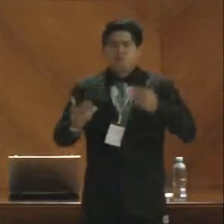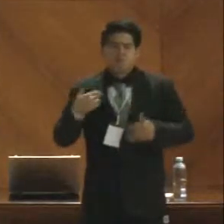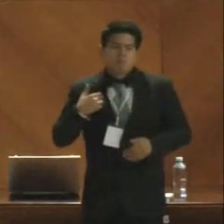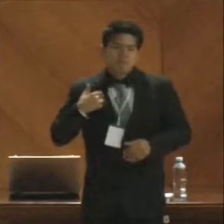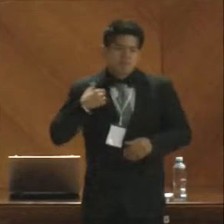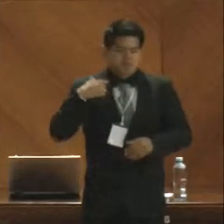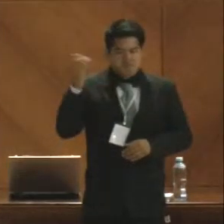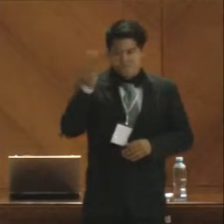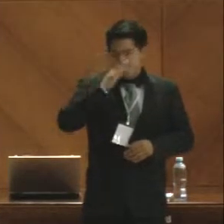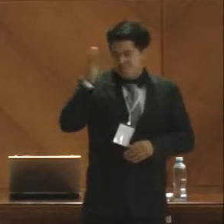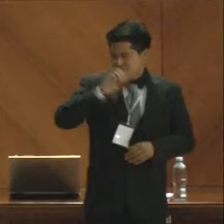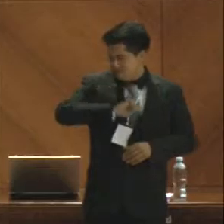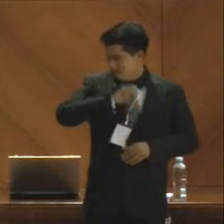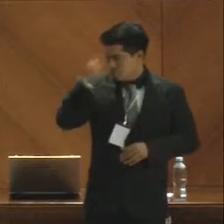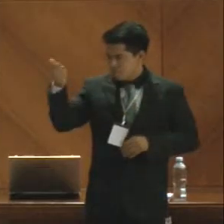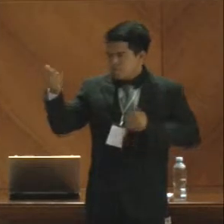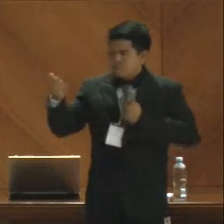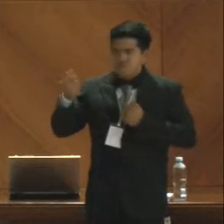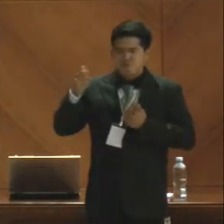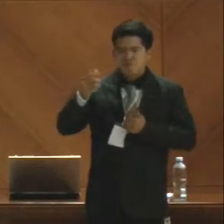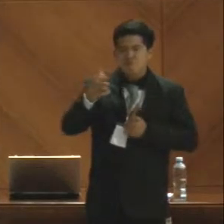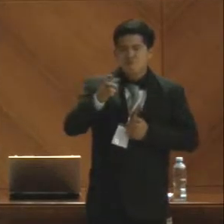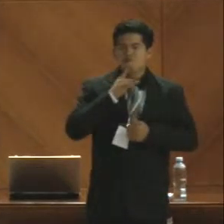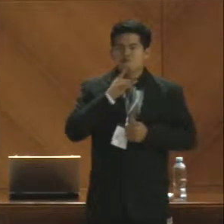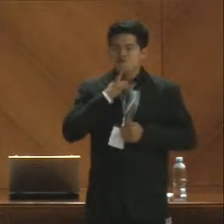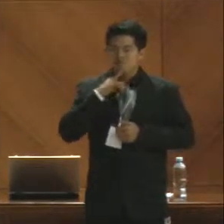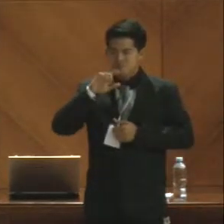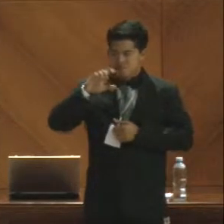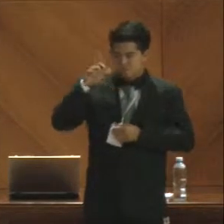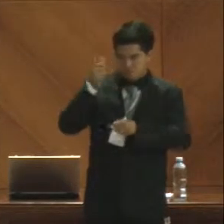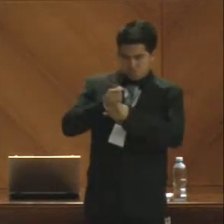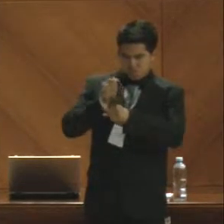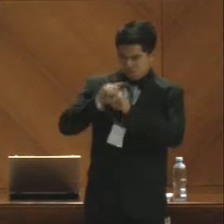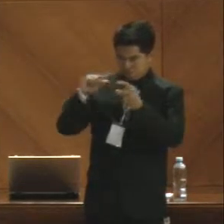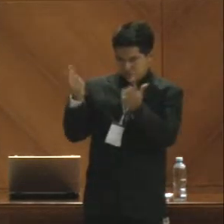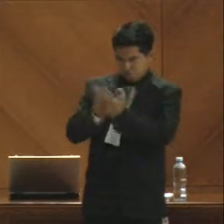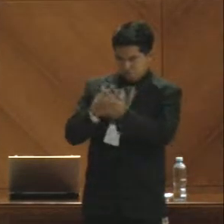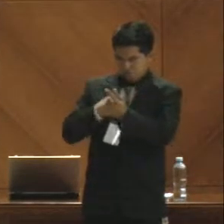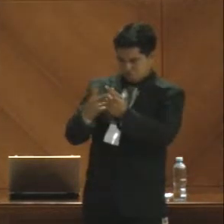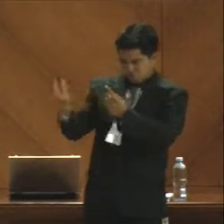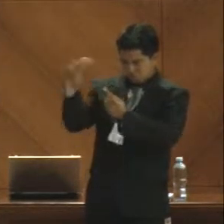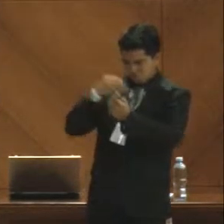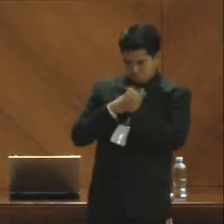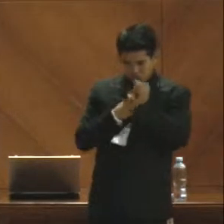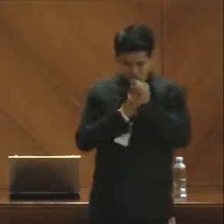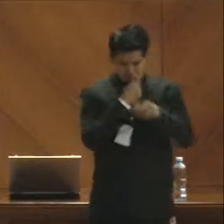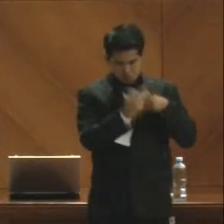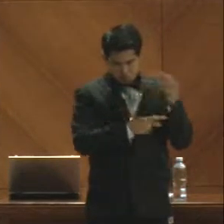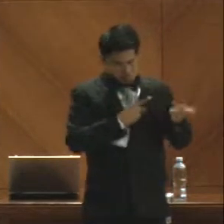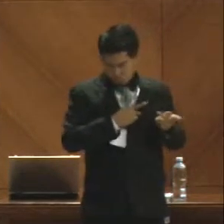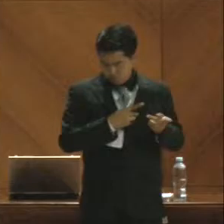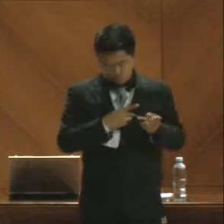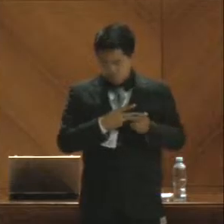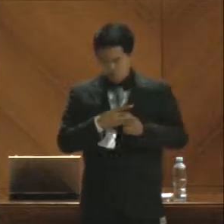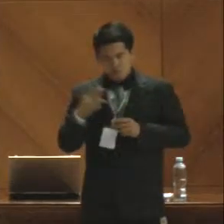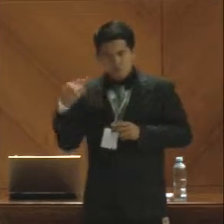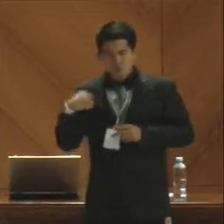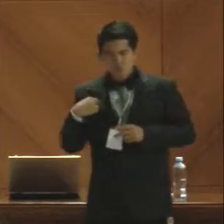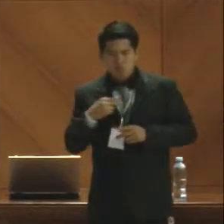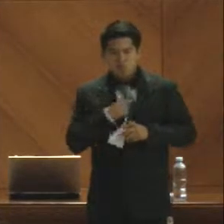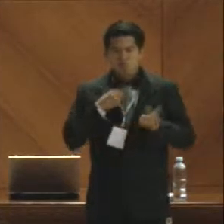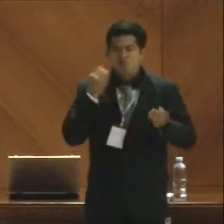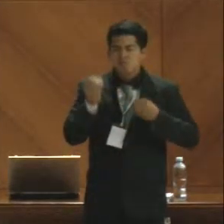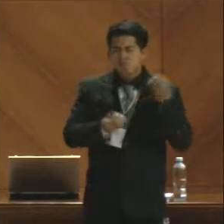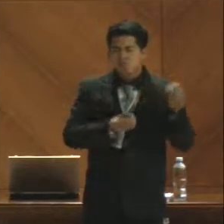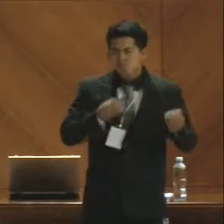ser socio de una empresa gringa que mi trabajo sería revender lo que hizo la empresa gringa, aquí el proyecto Elastix lo que hizo